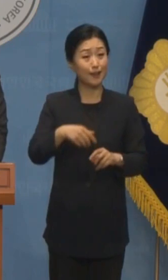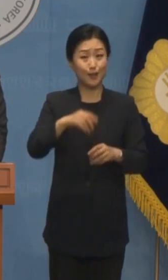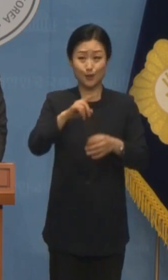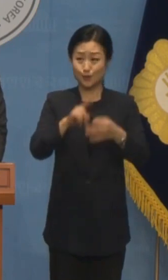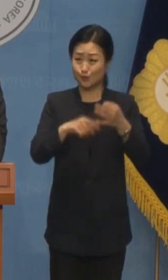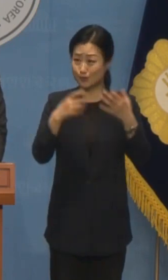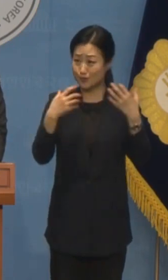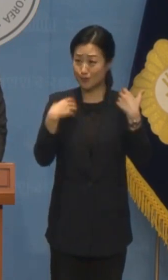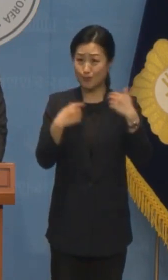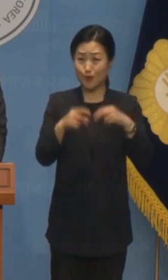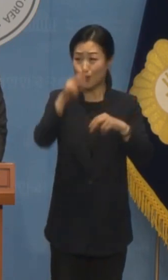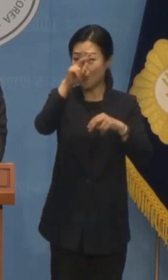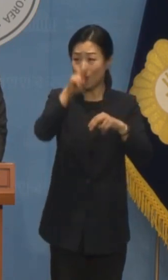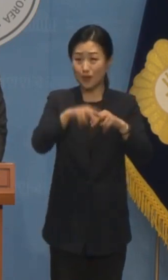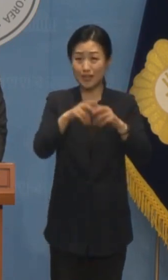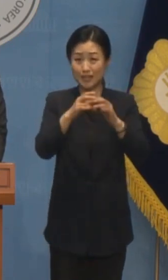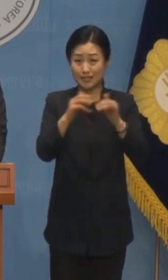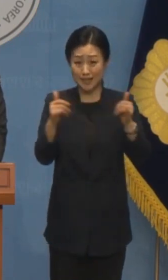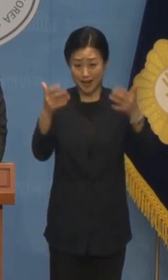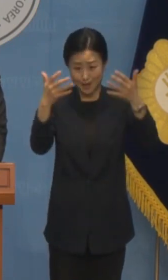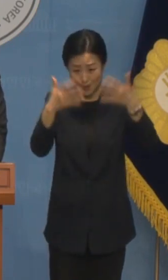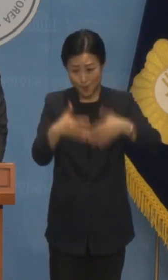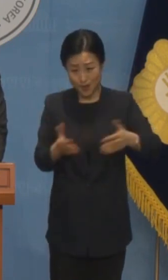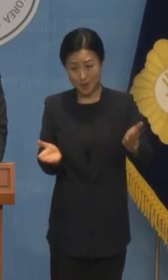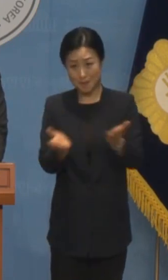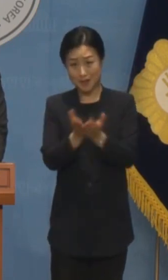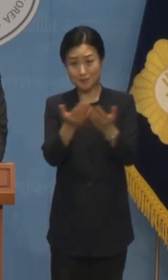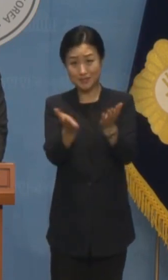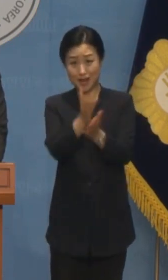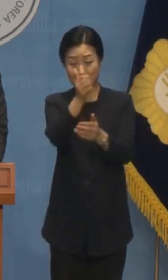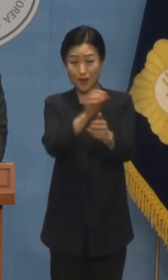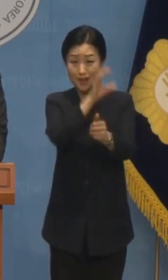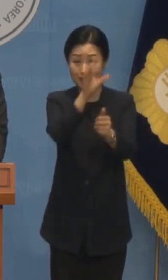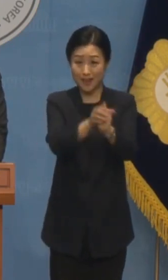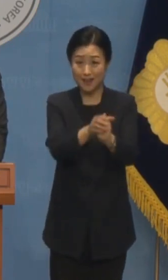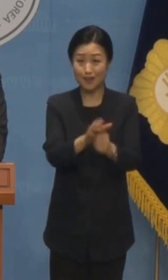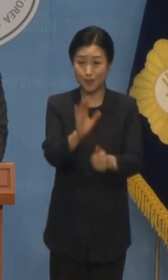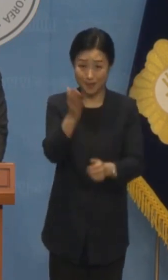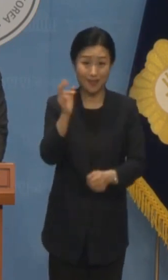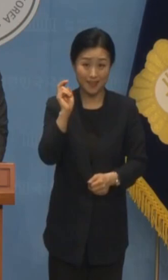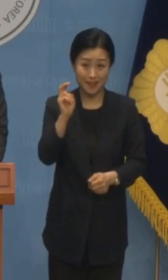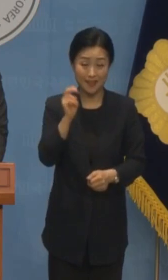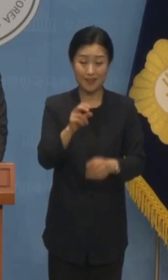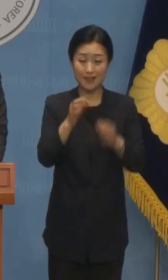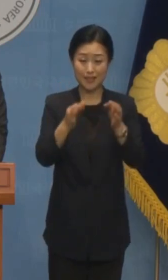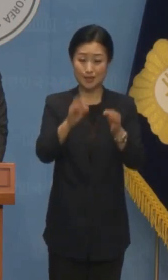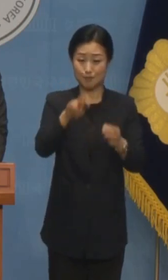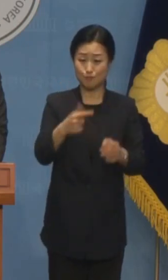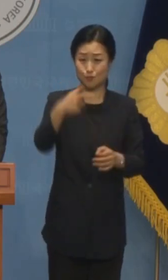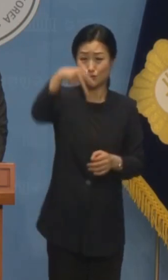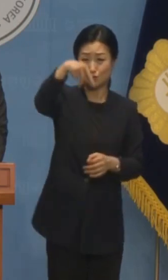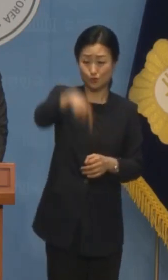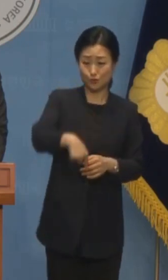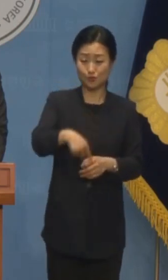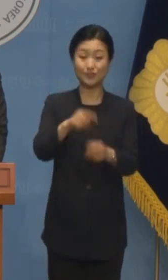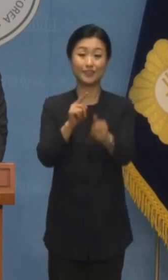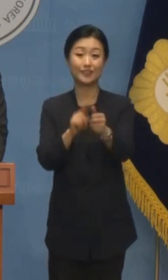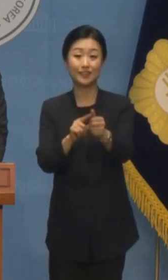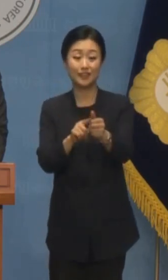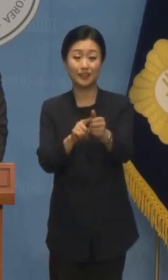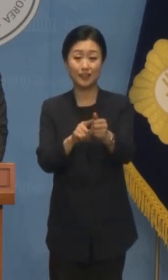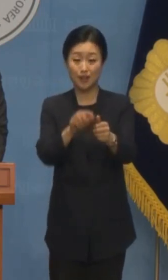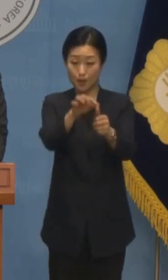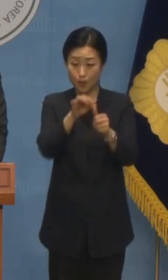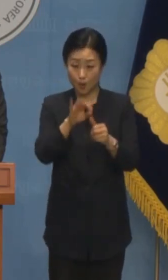고위직 필수 요건입니다 윤석열 대통령이 김문수 경제사회 노동 위원장을